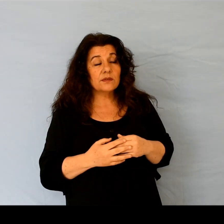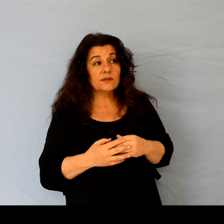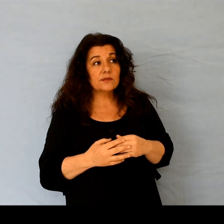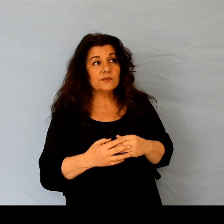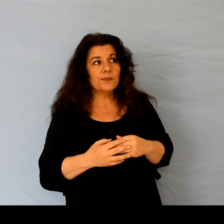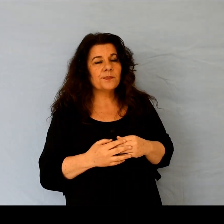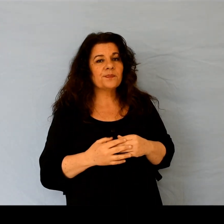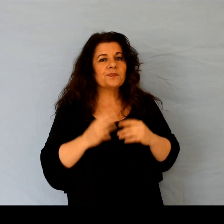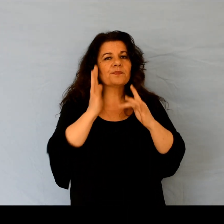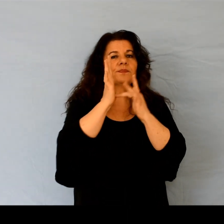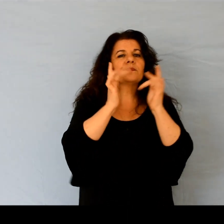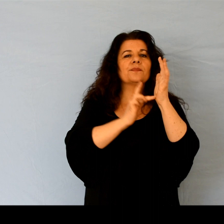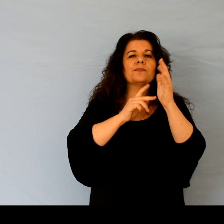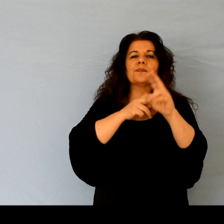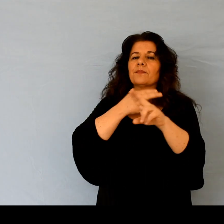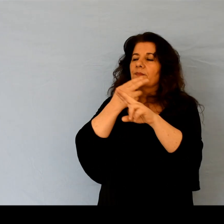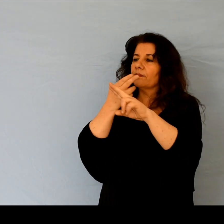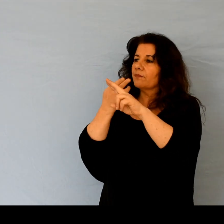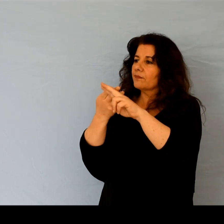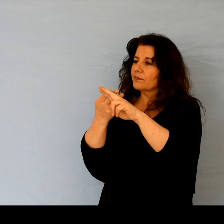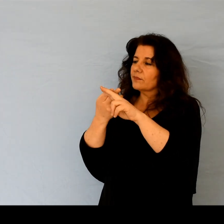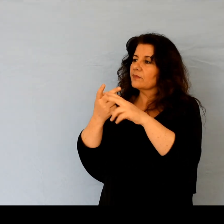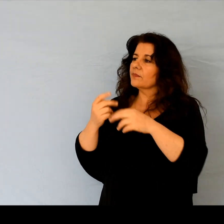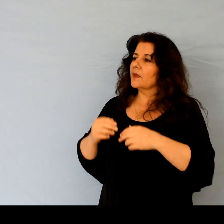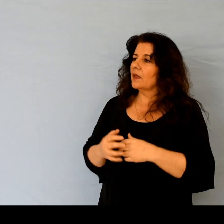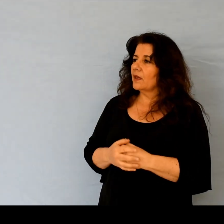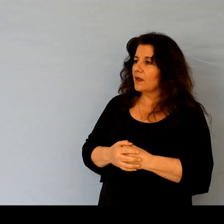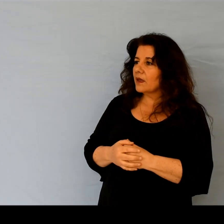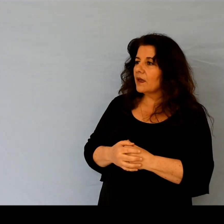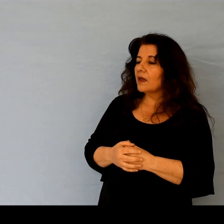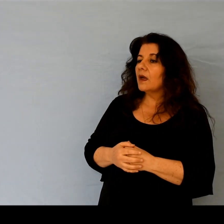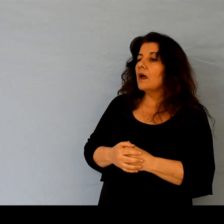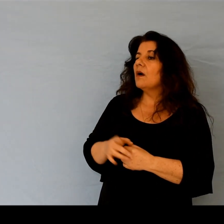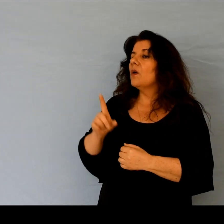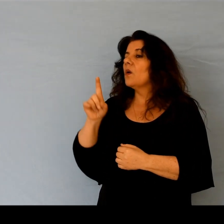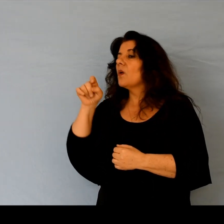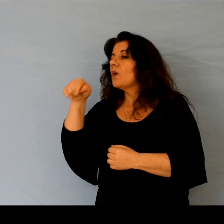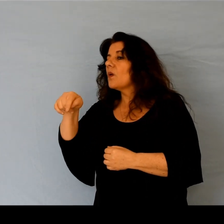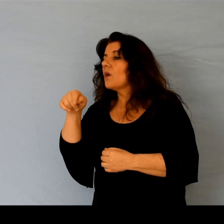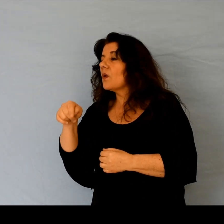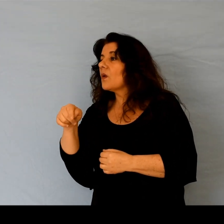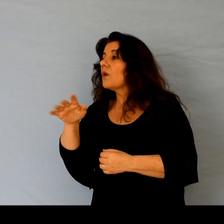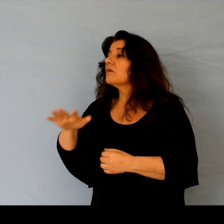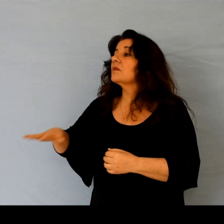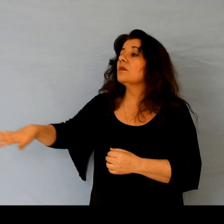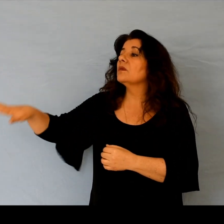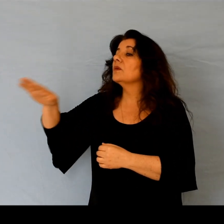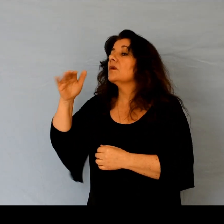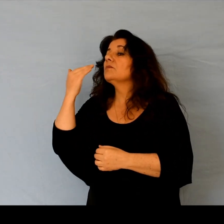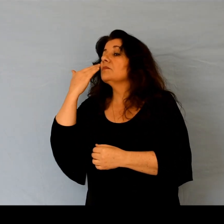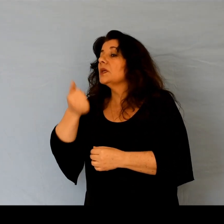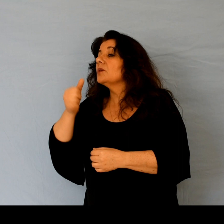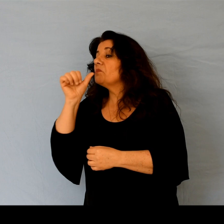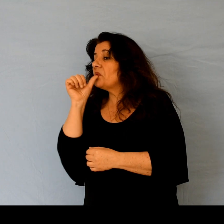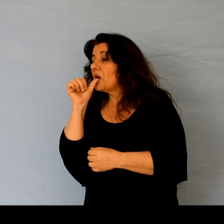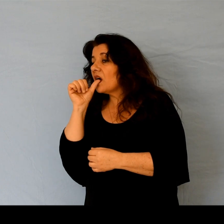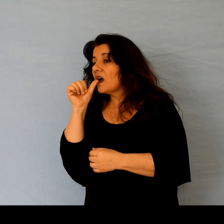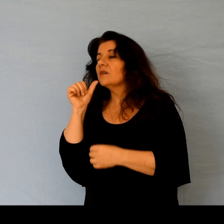Jésus lui répondit : « Quiconque boit de cette eau aura de nouveau soif. Mais celui